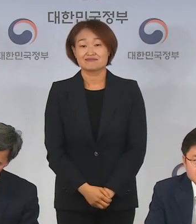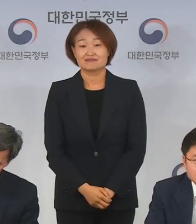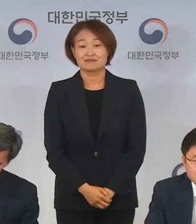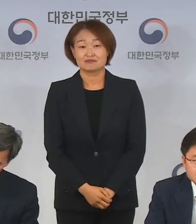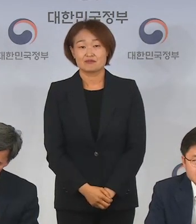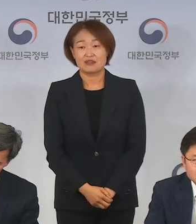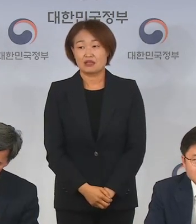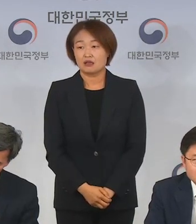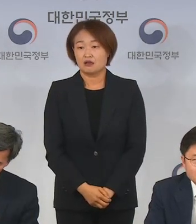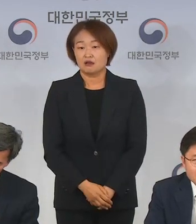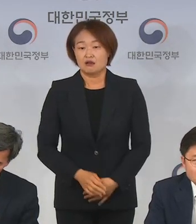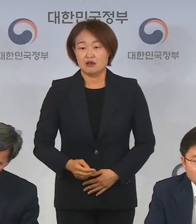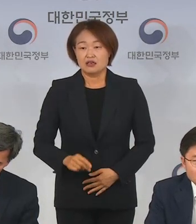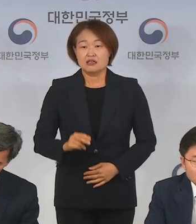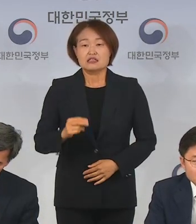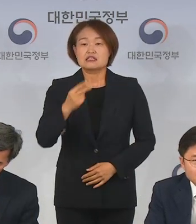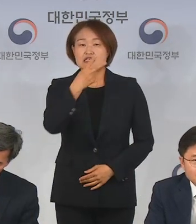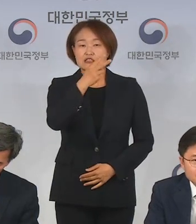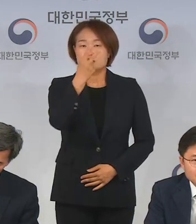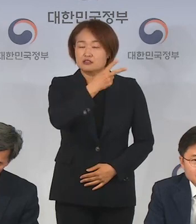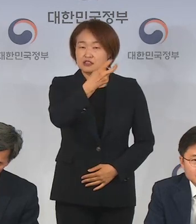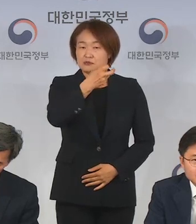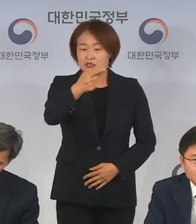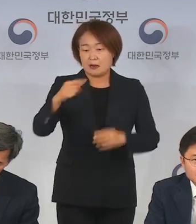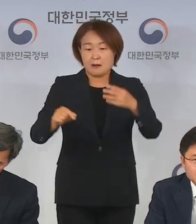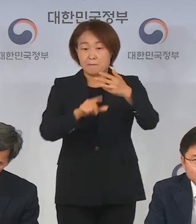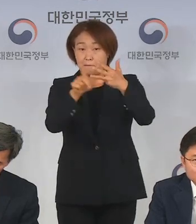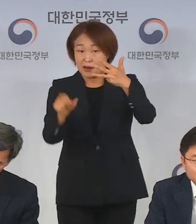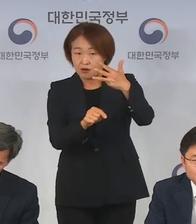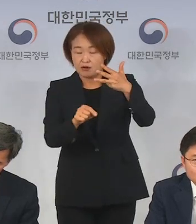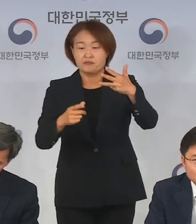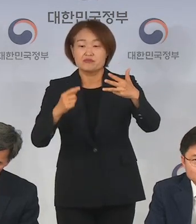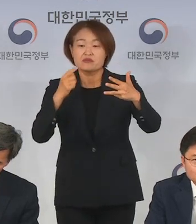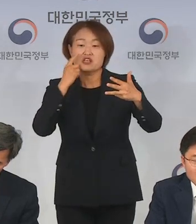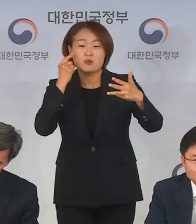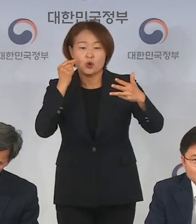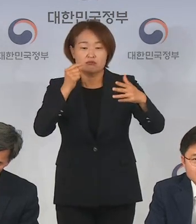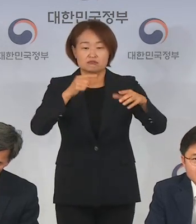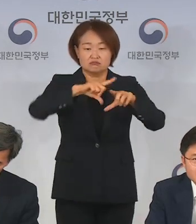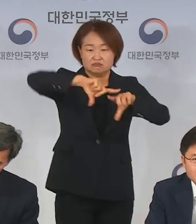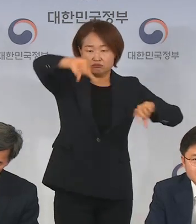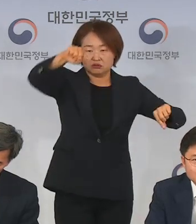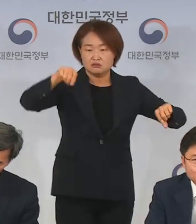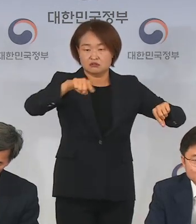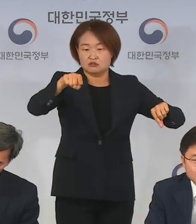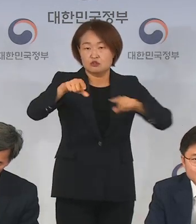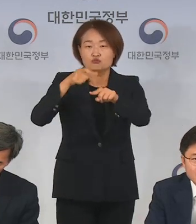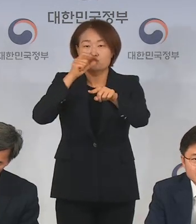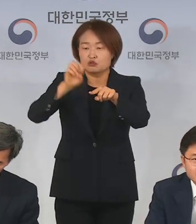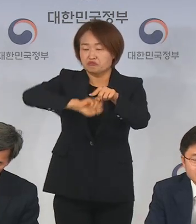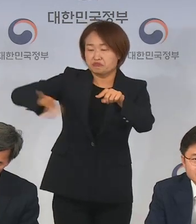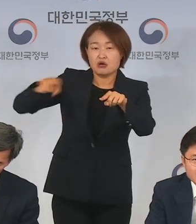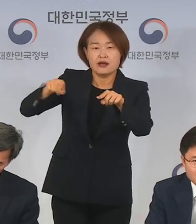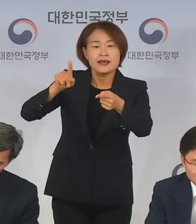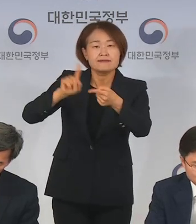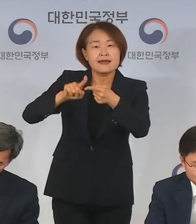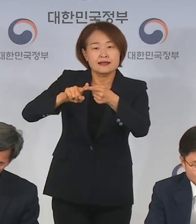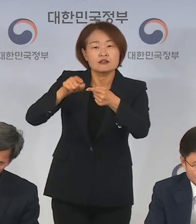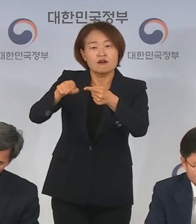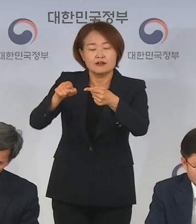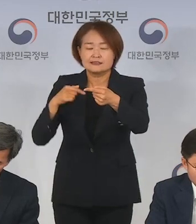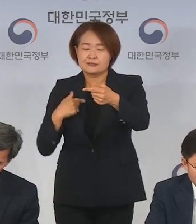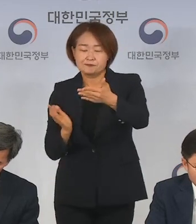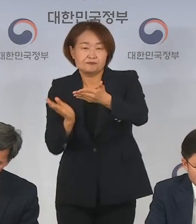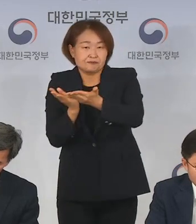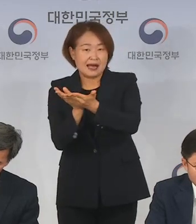원안위는 지난 21년 8월 일본이 후쿠시마 오염수 방류에 대한 계획을 구체화하는 시기에